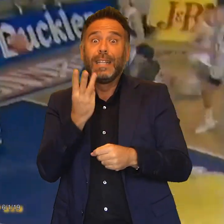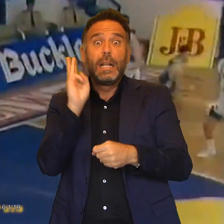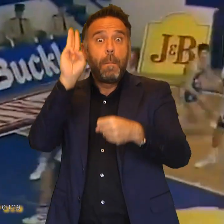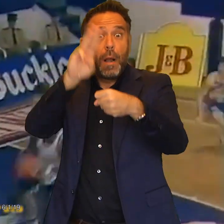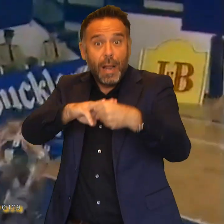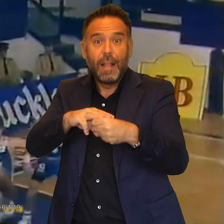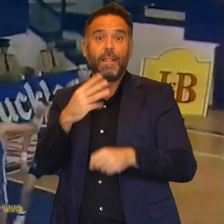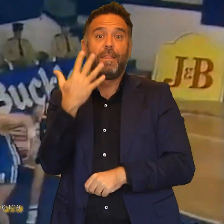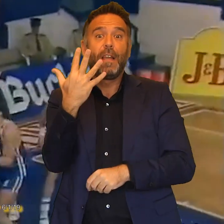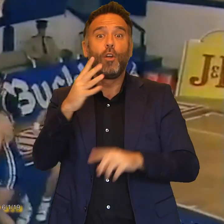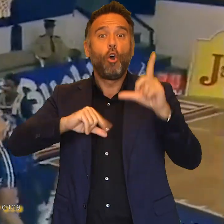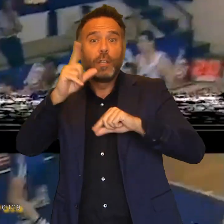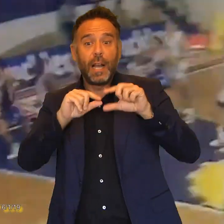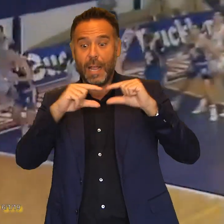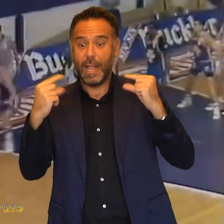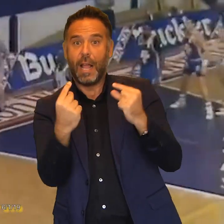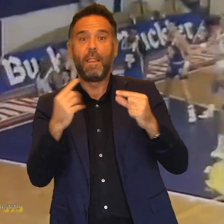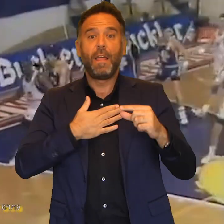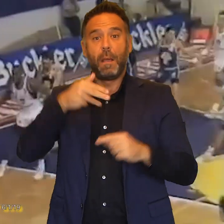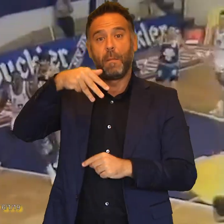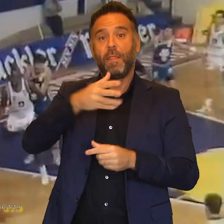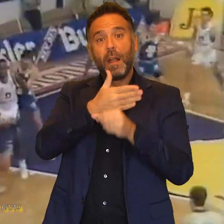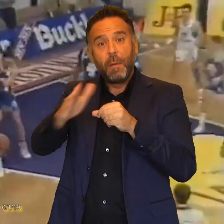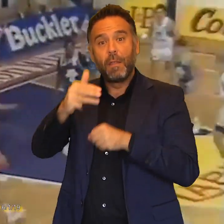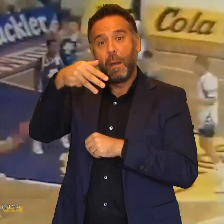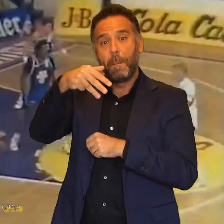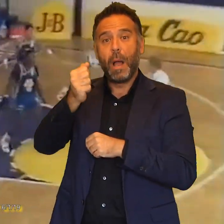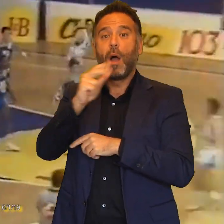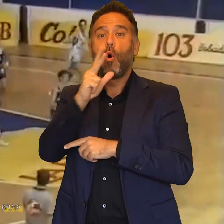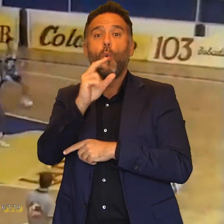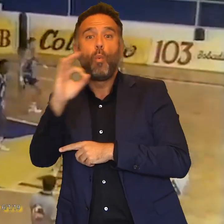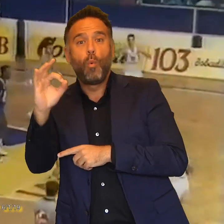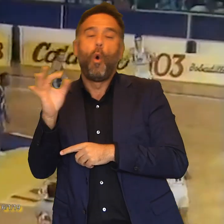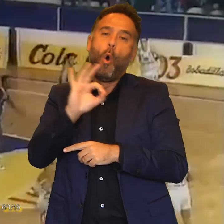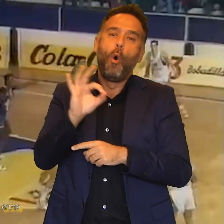supercanasta Colacao o el triple 5 estrellas de Mao?